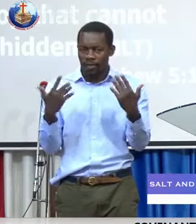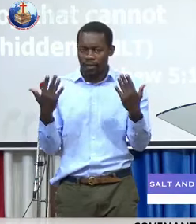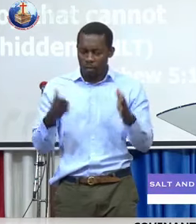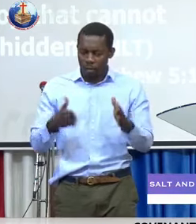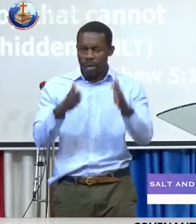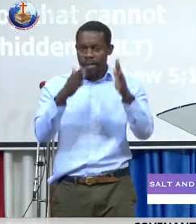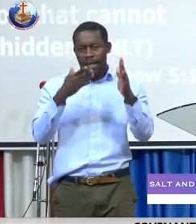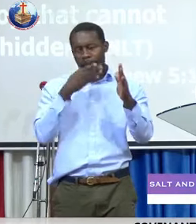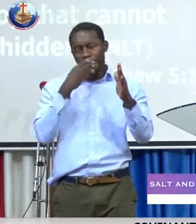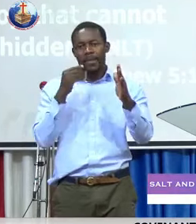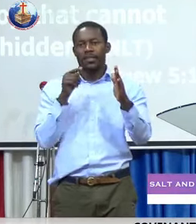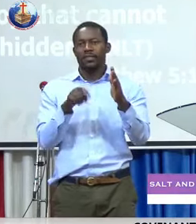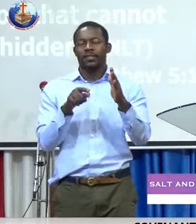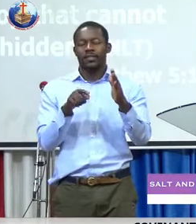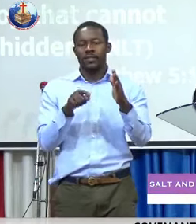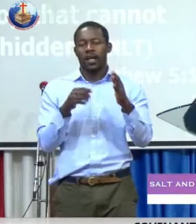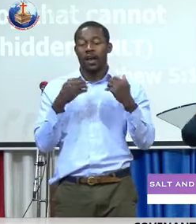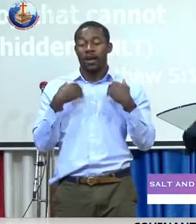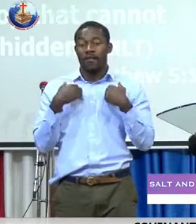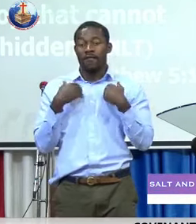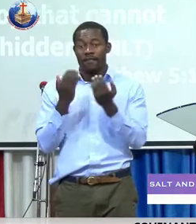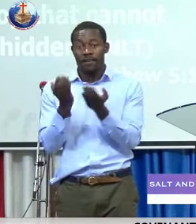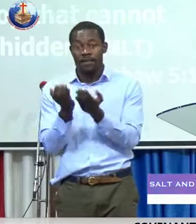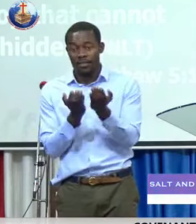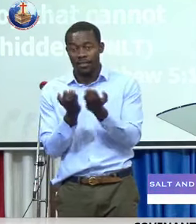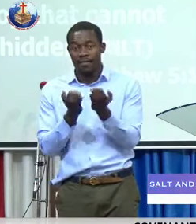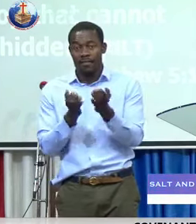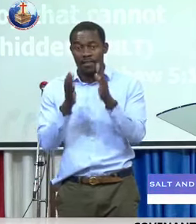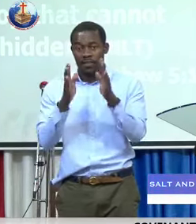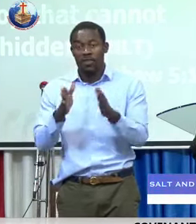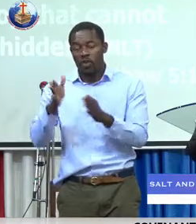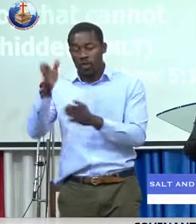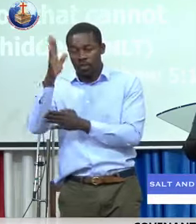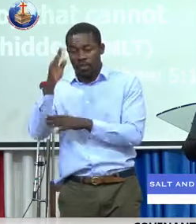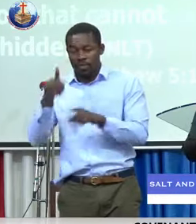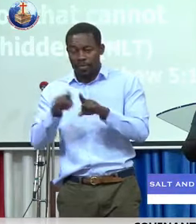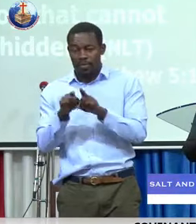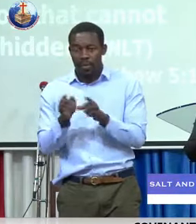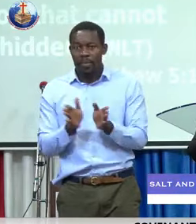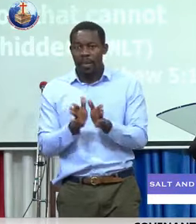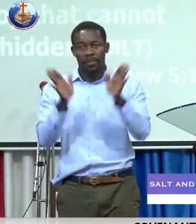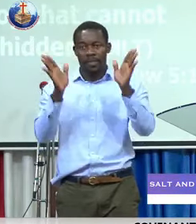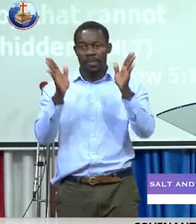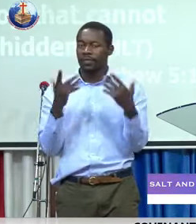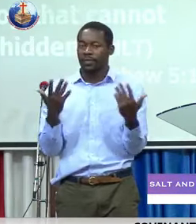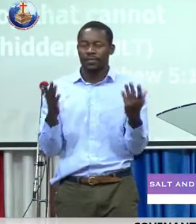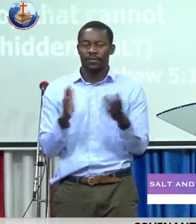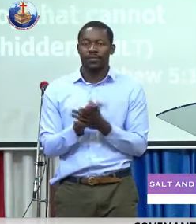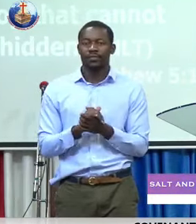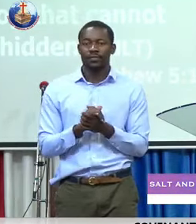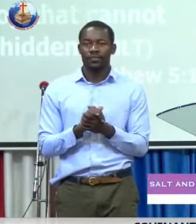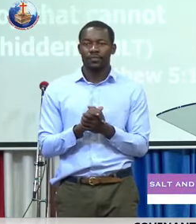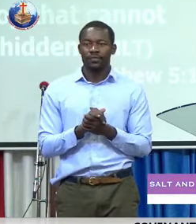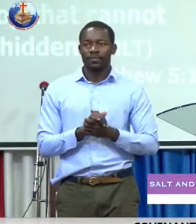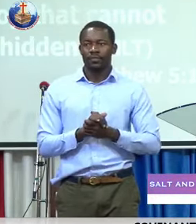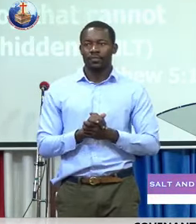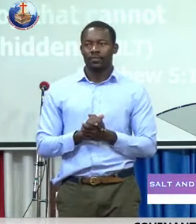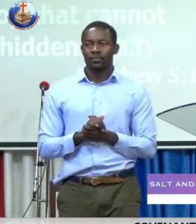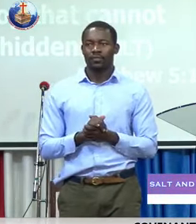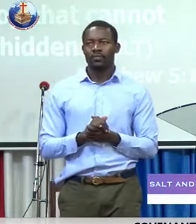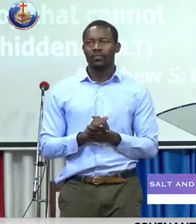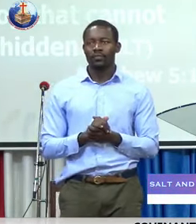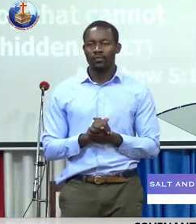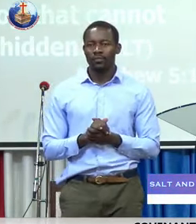hearts of God's servants which expose things that are not right. Kuna neno la maarifa ambalo linatiwa katika mioyo ya watumishi wa Mungu ambao naweka wazi mambo